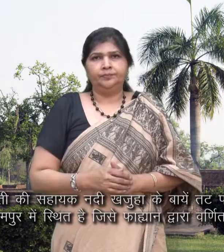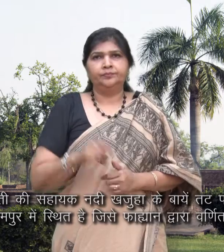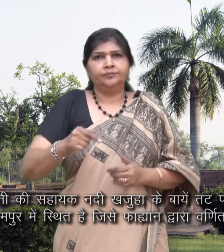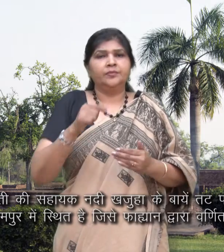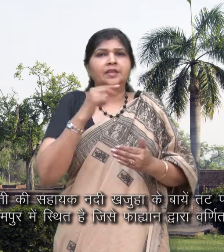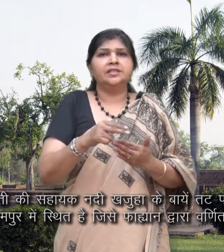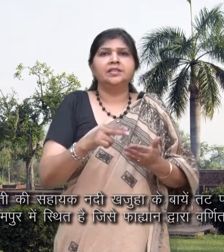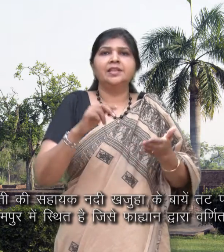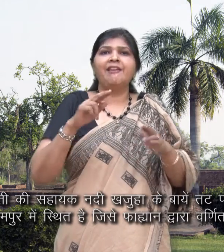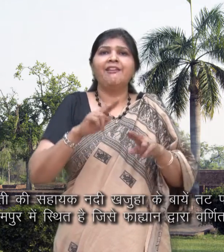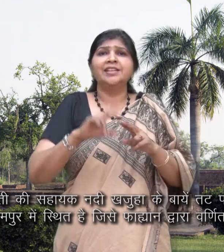जिसे फाहियान द्वारा वर्णित